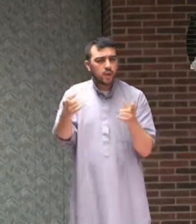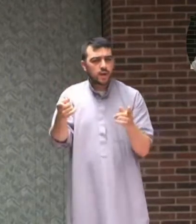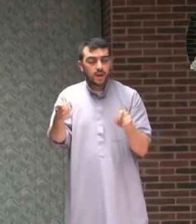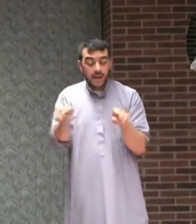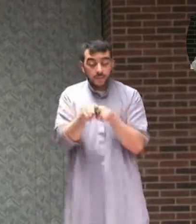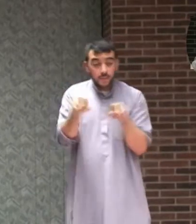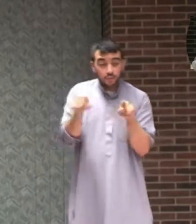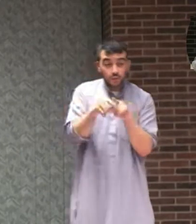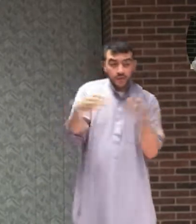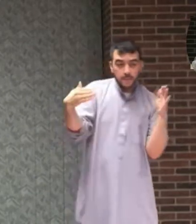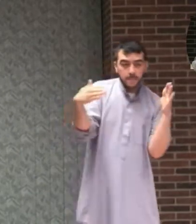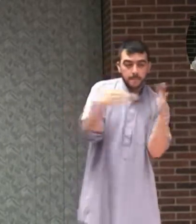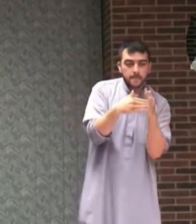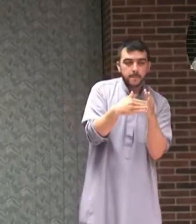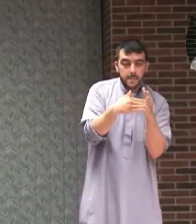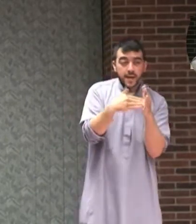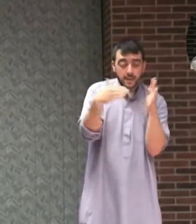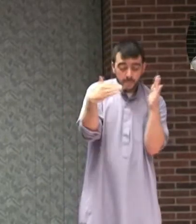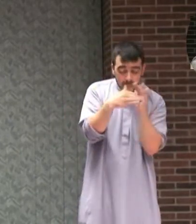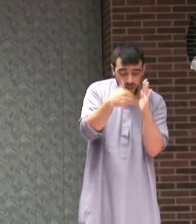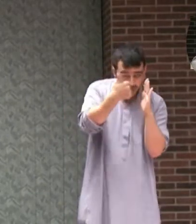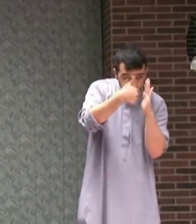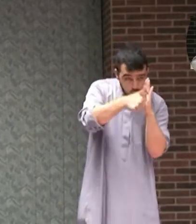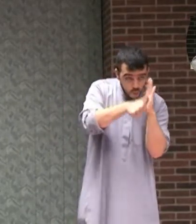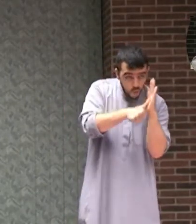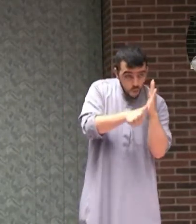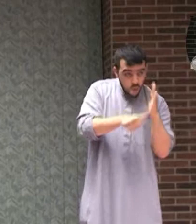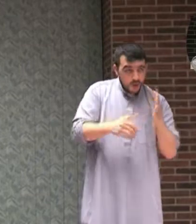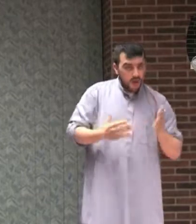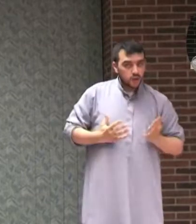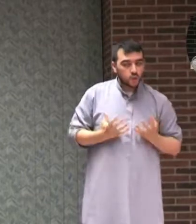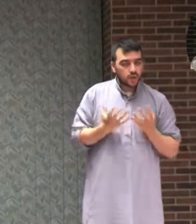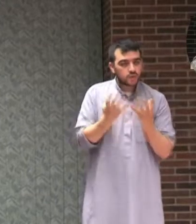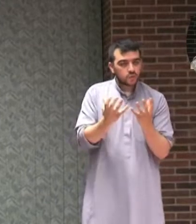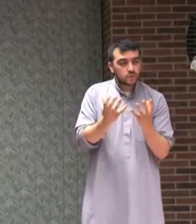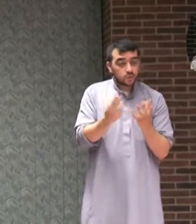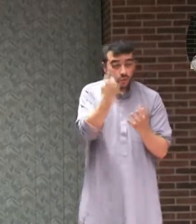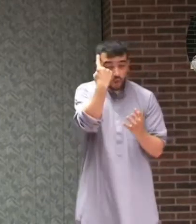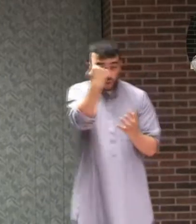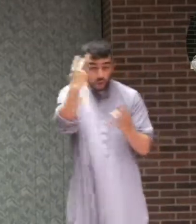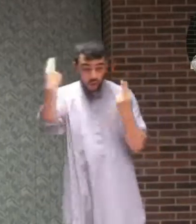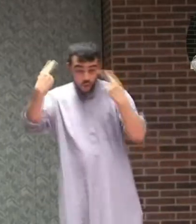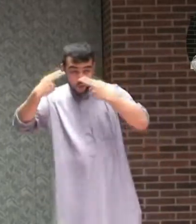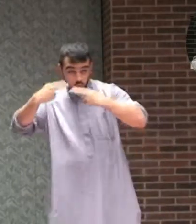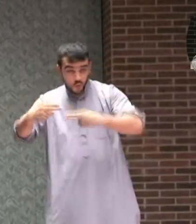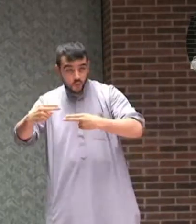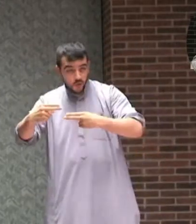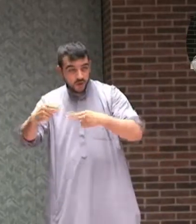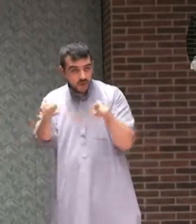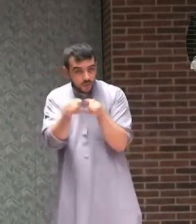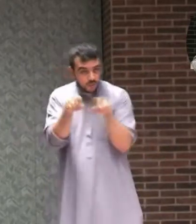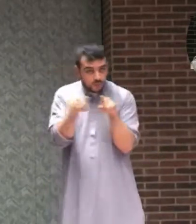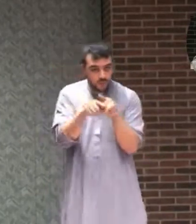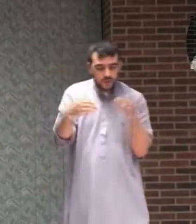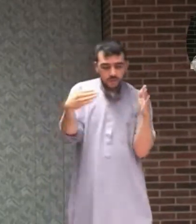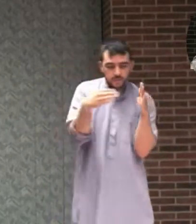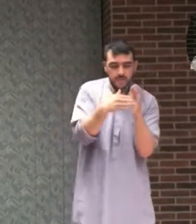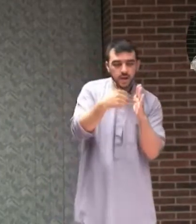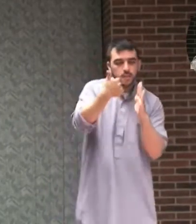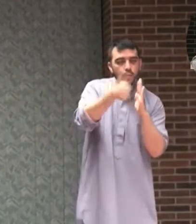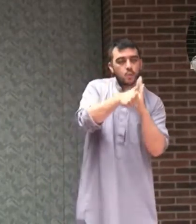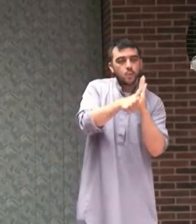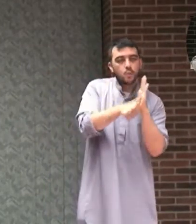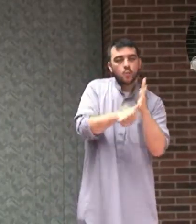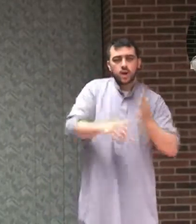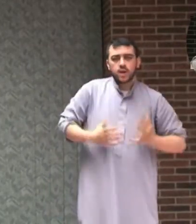que 1000 mois d'adoration. En une nuit, nous espérons pouvoir accomplir